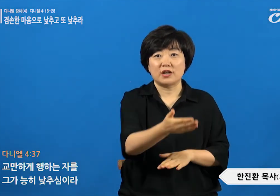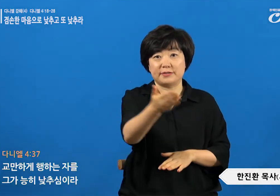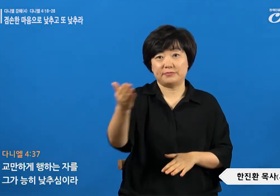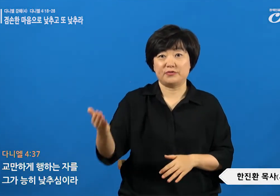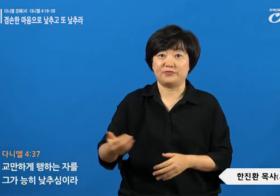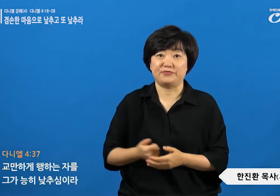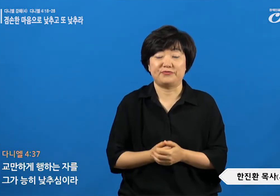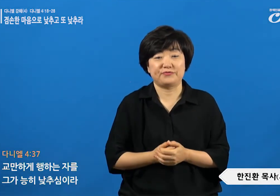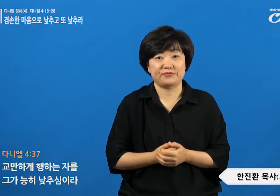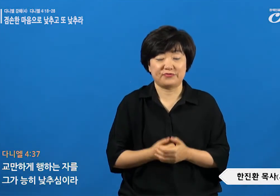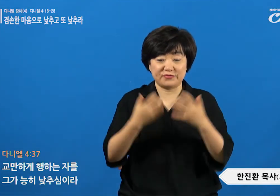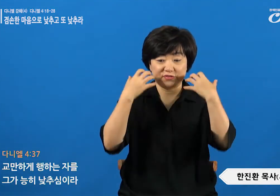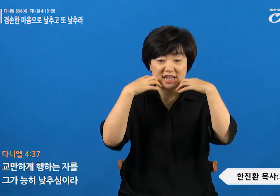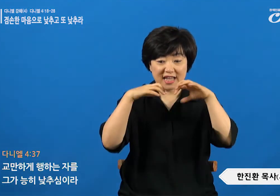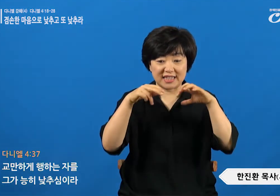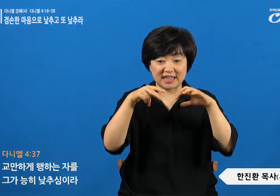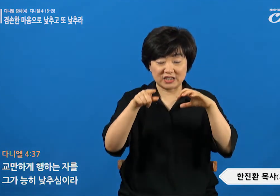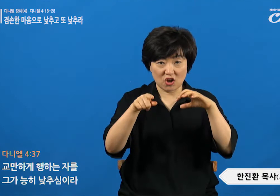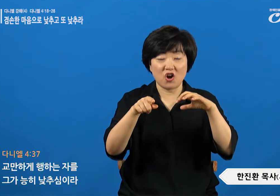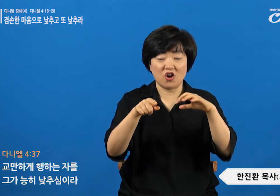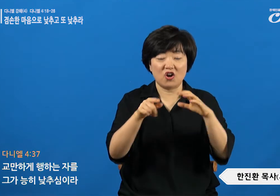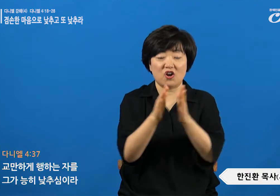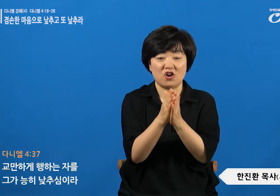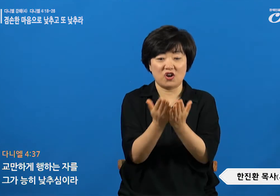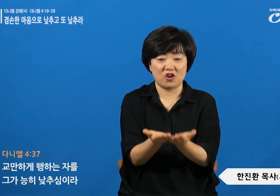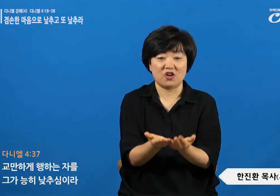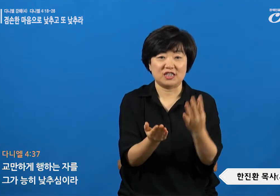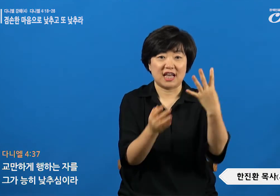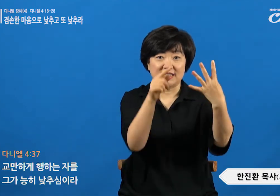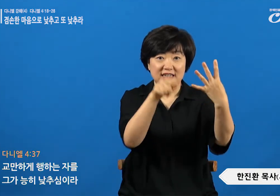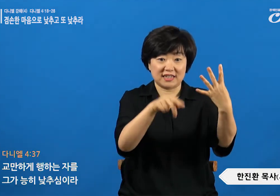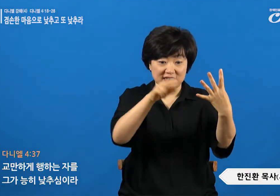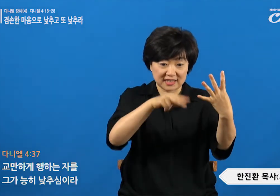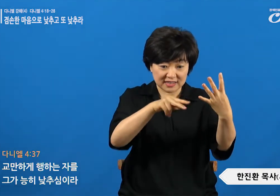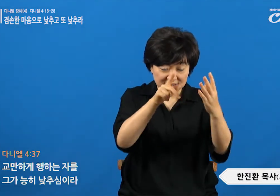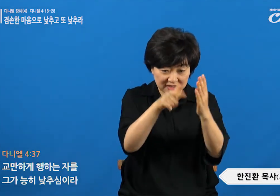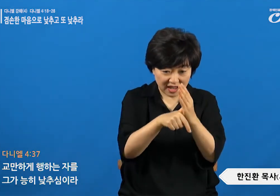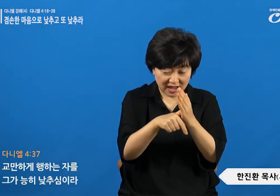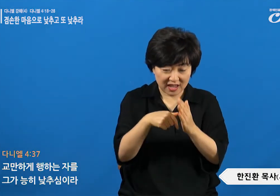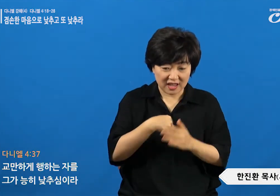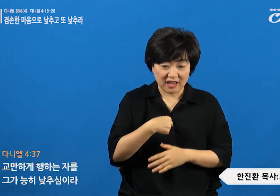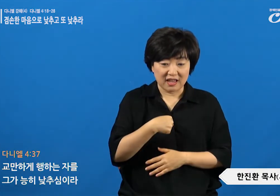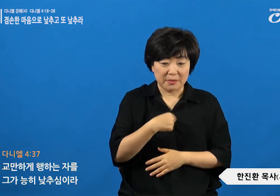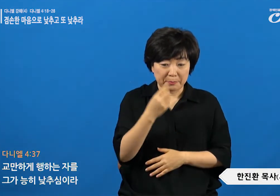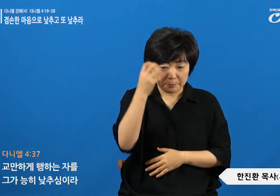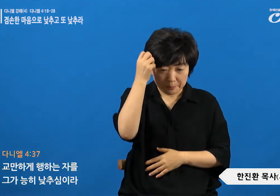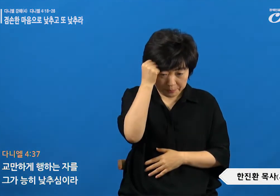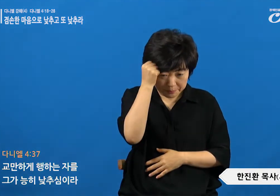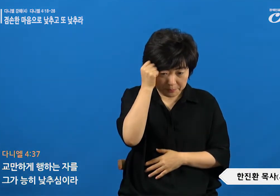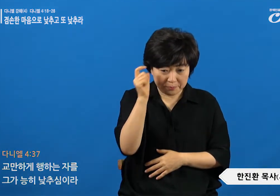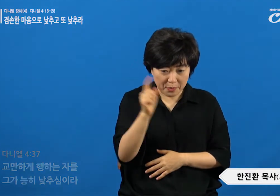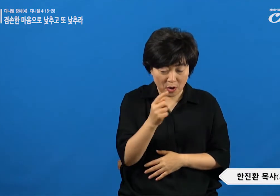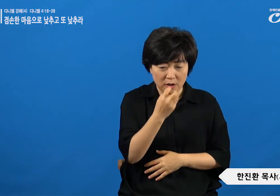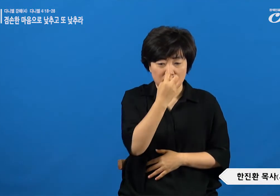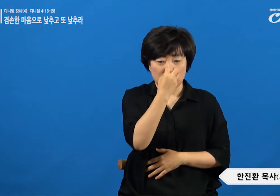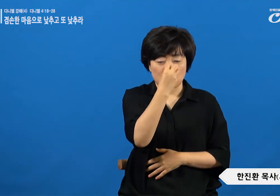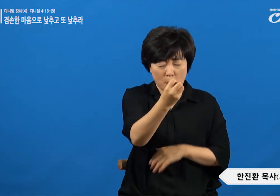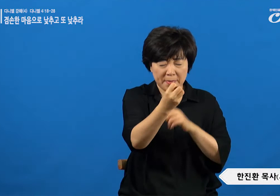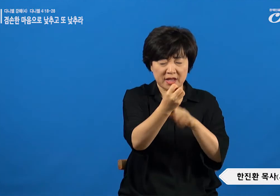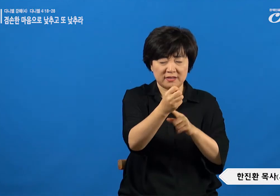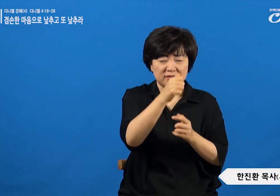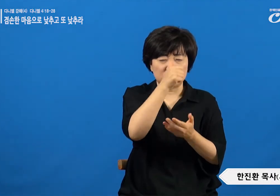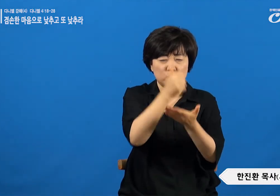오늘 여러분 이 다니엘서 4장을 읽으면서 우리가 명심해야 할 것은 교만은 죄